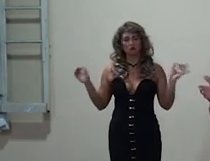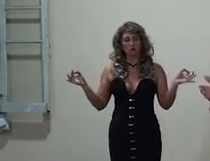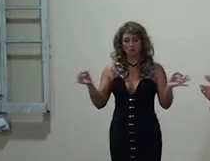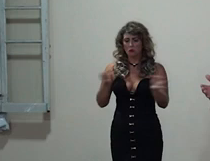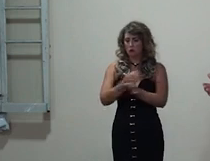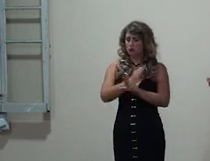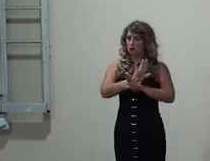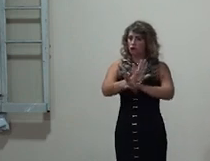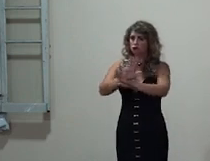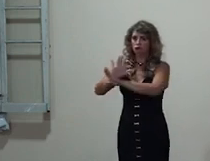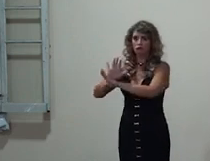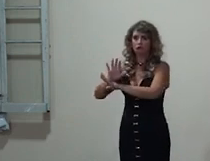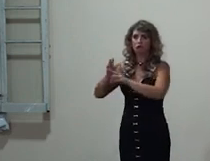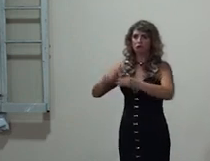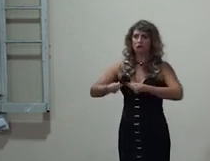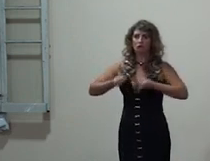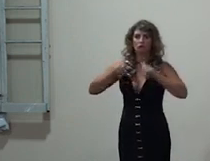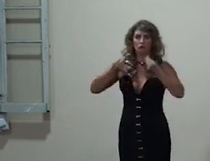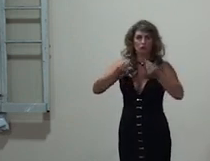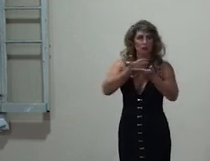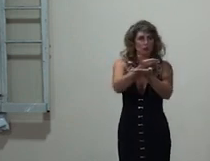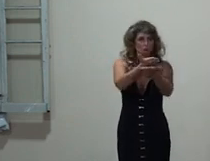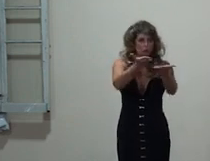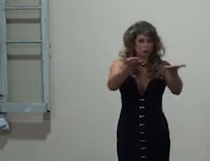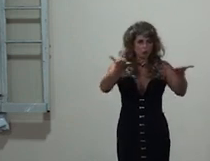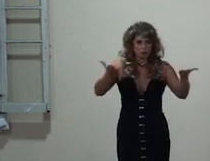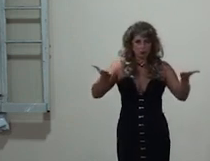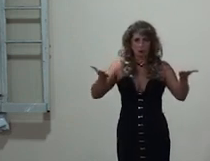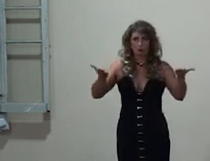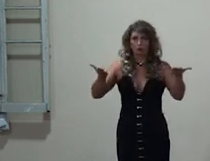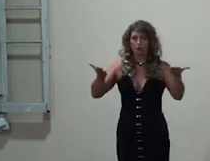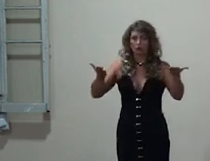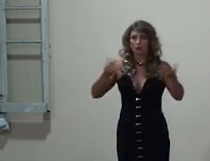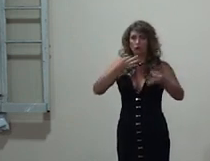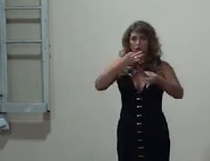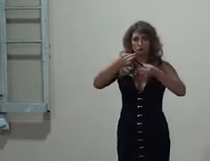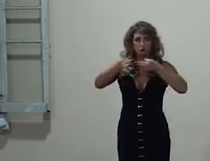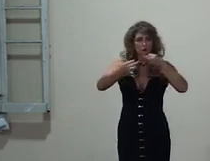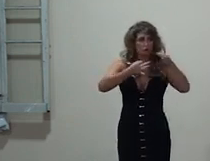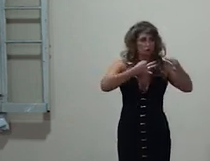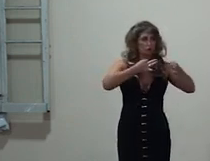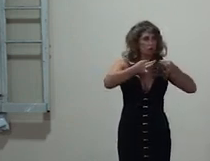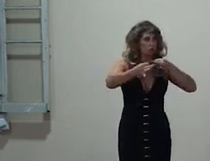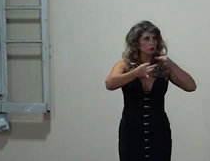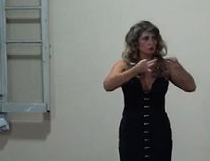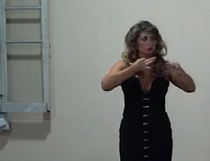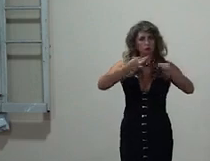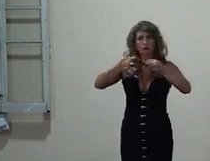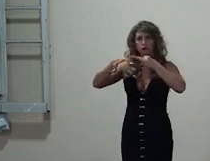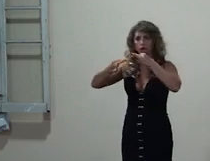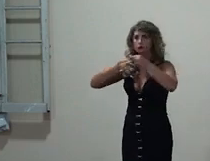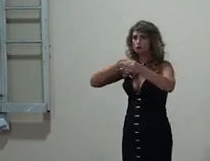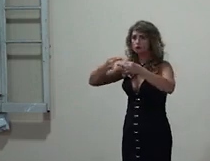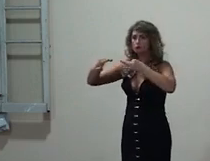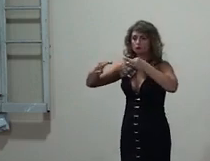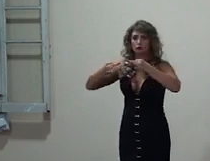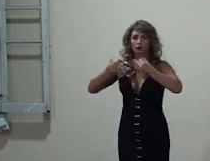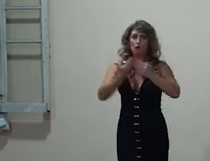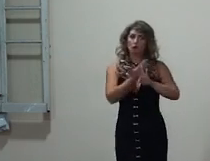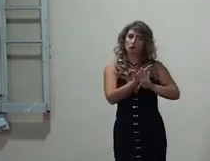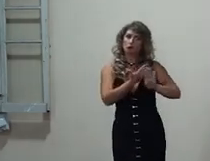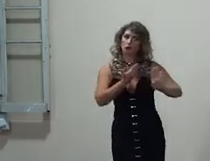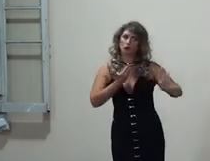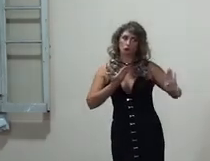pronto para entregar a vocês essas sugestões. E não me